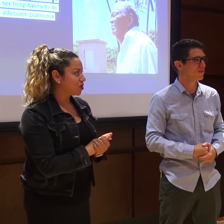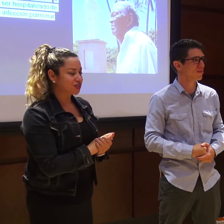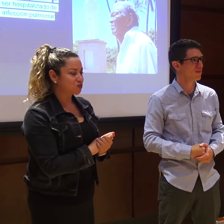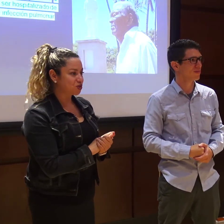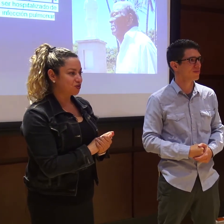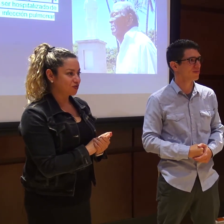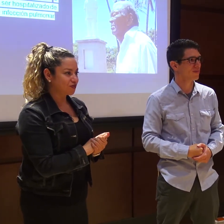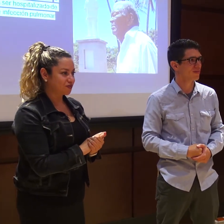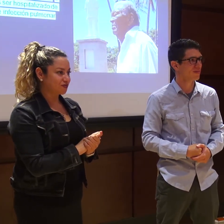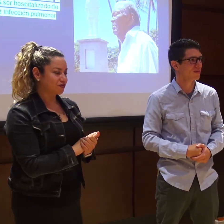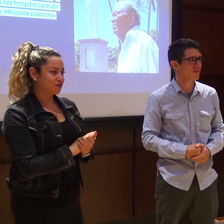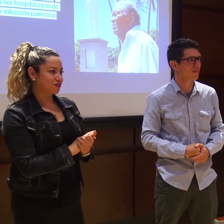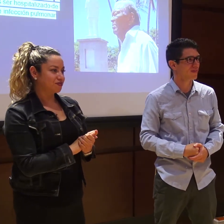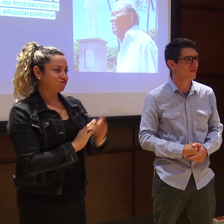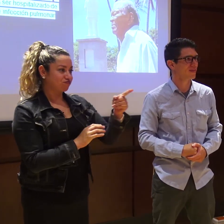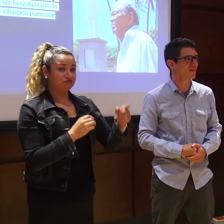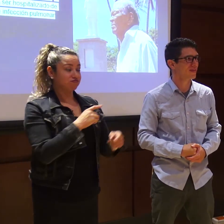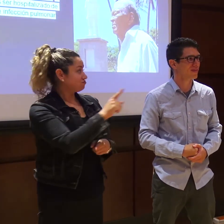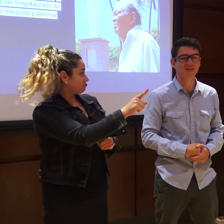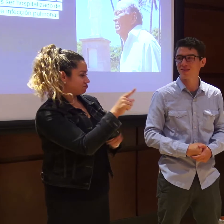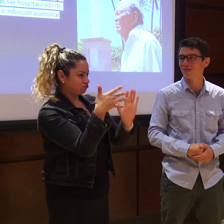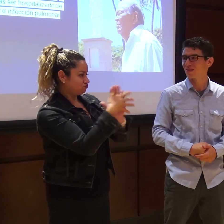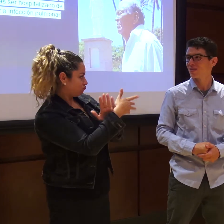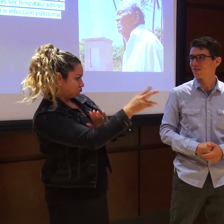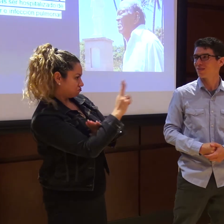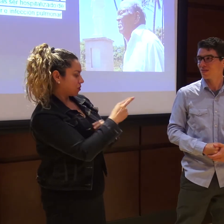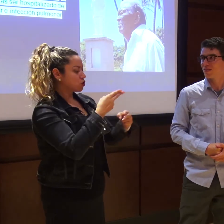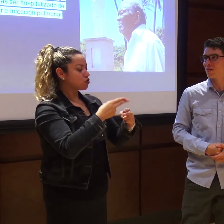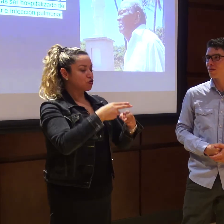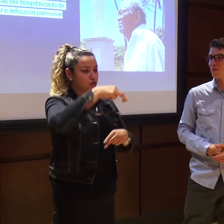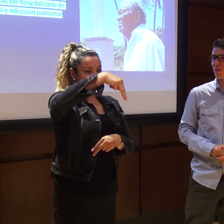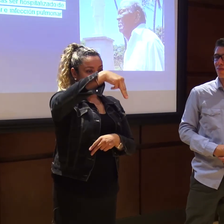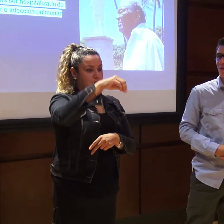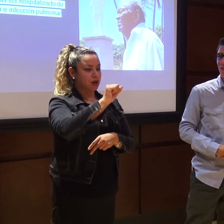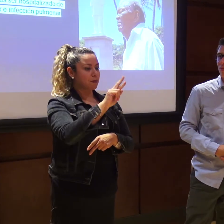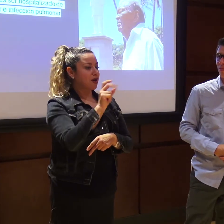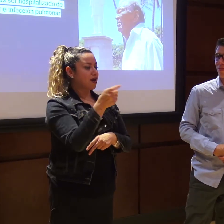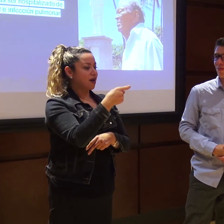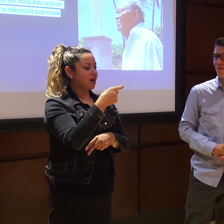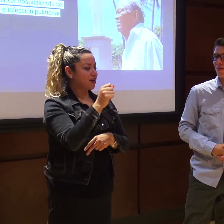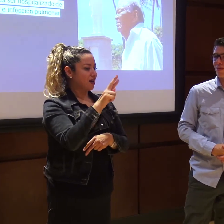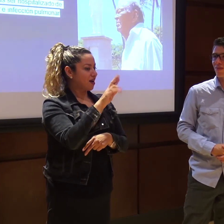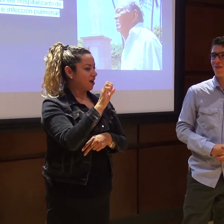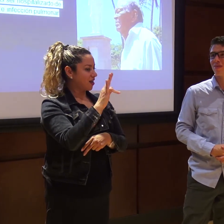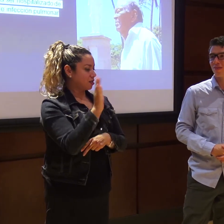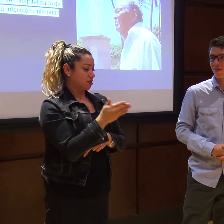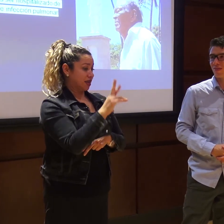esta exposición. Mi nombre es Margaret Ríos, nací en Palmira, Sucre, he